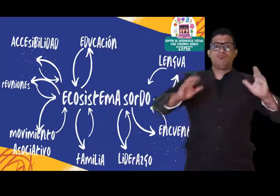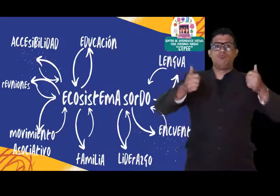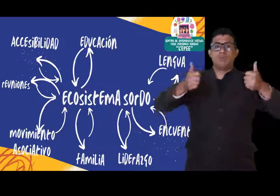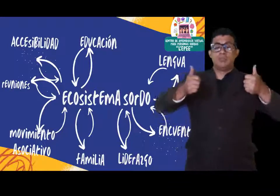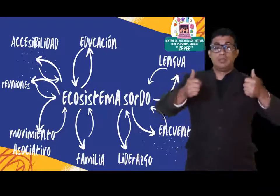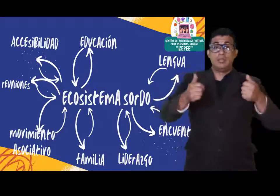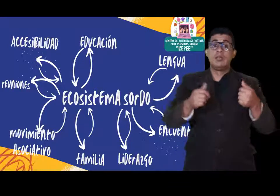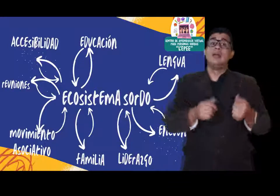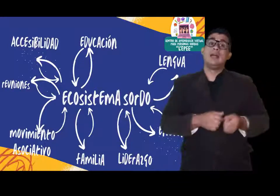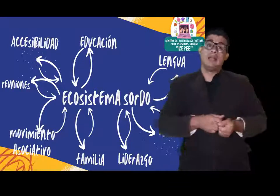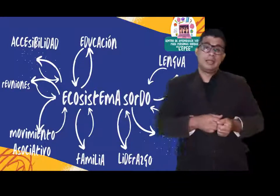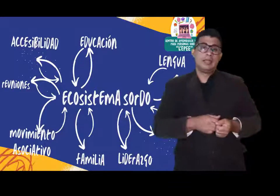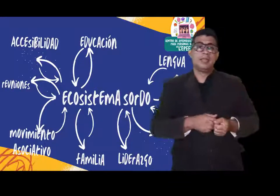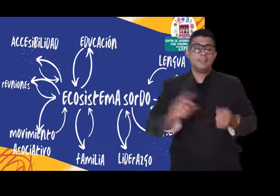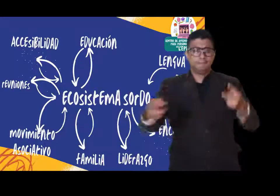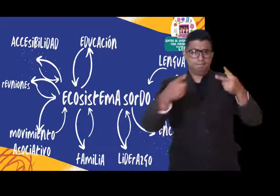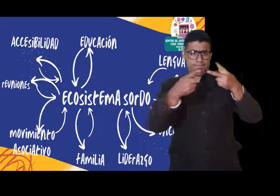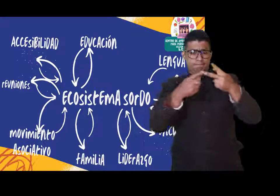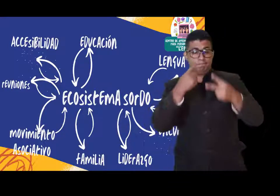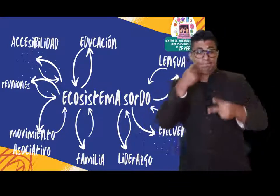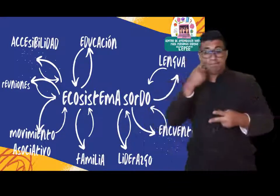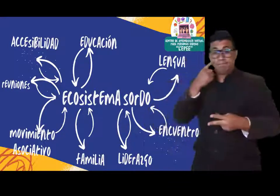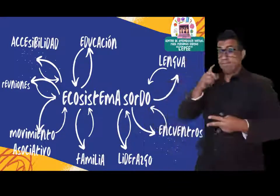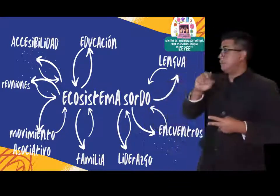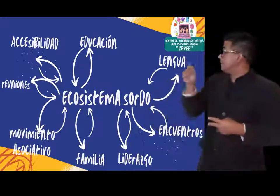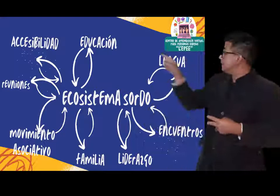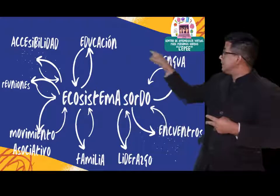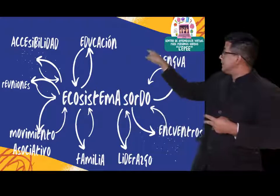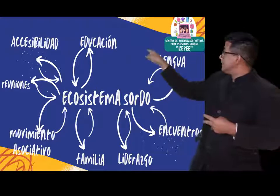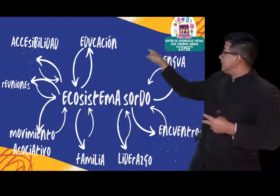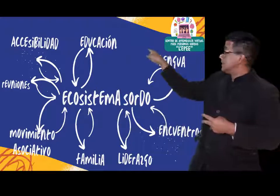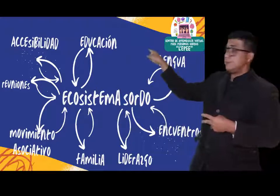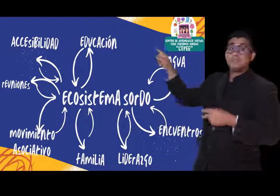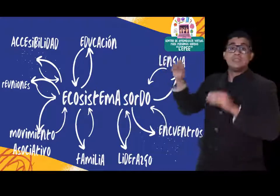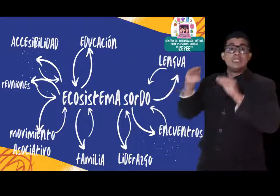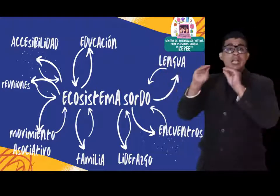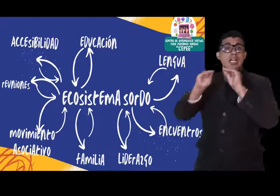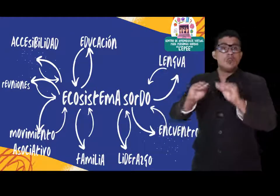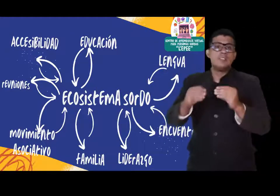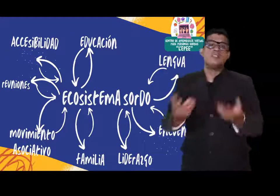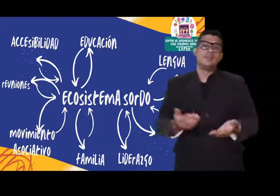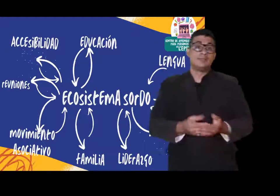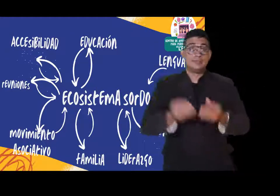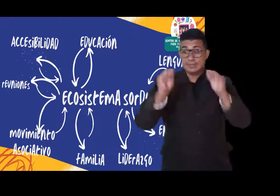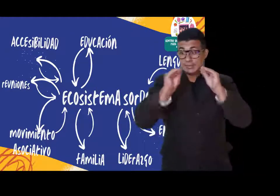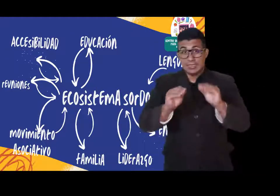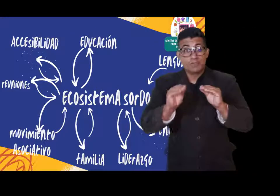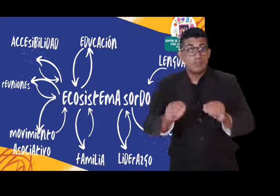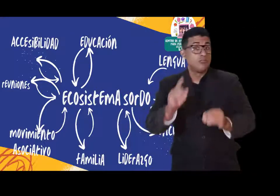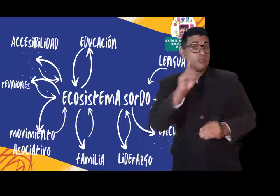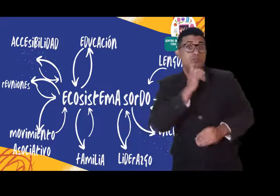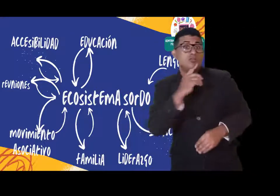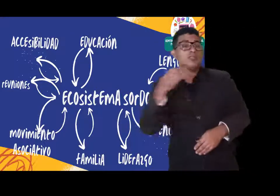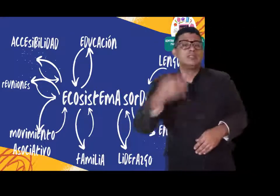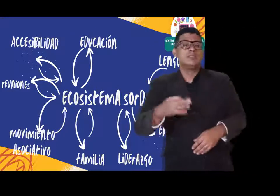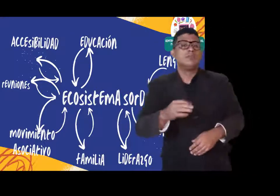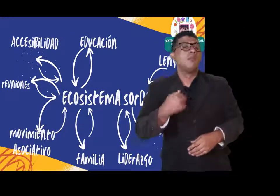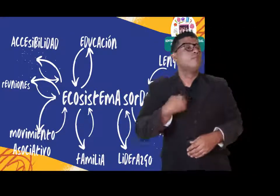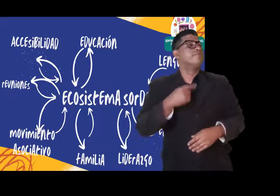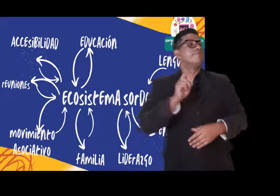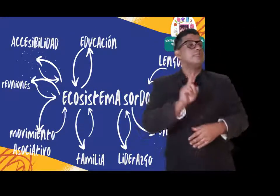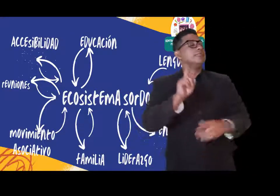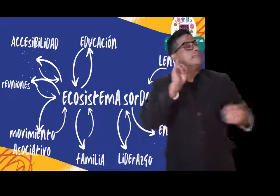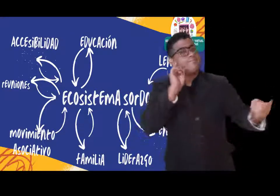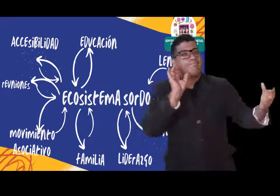como celular o de pantallas. El otro, por ejemplo, aspecto que podemos verlo es en el tema